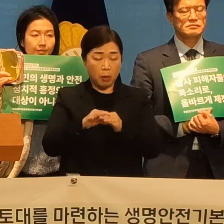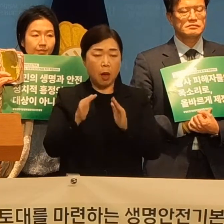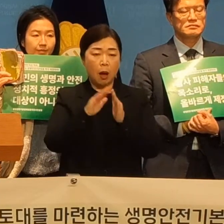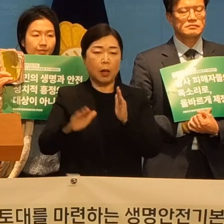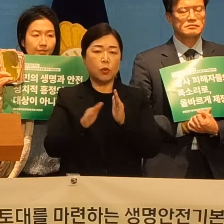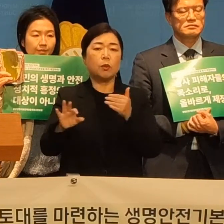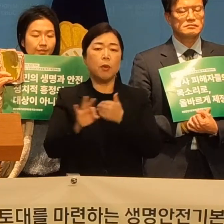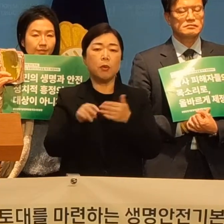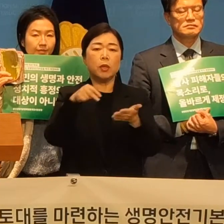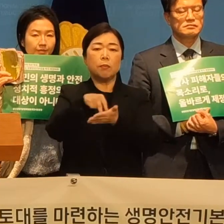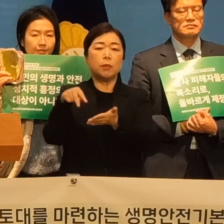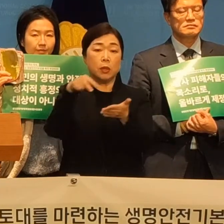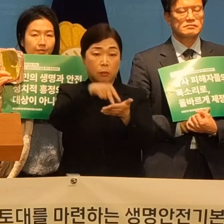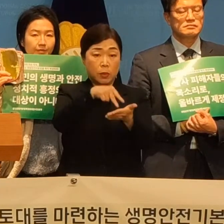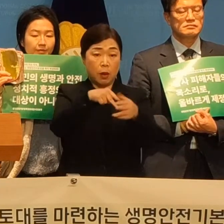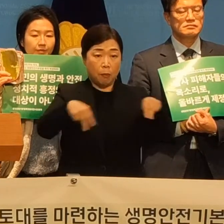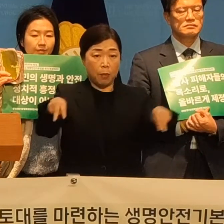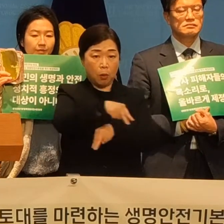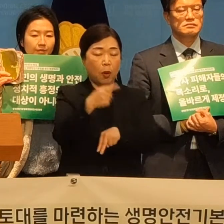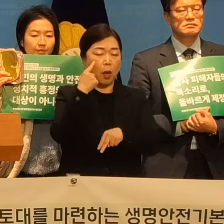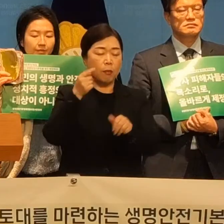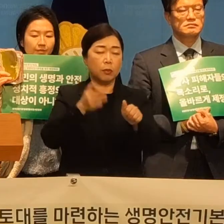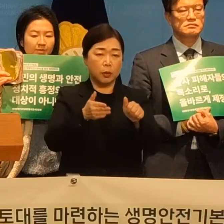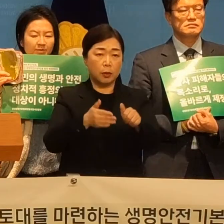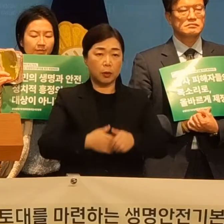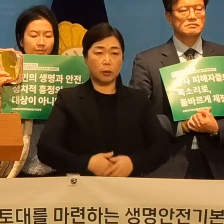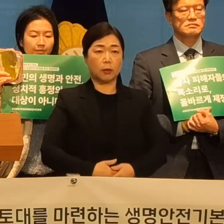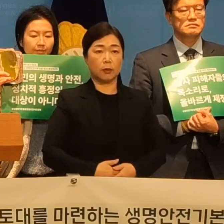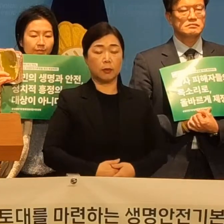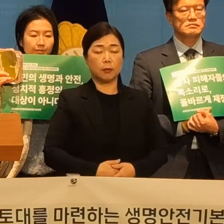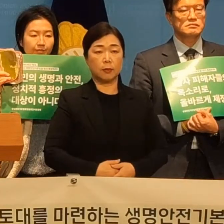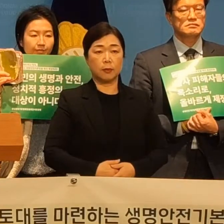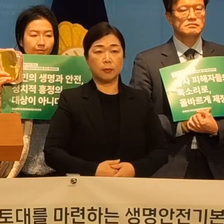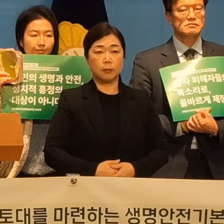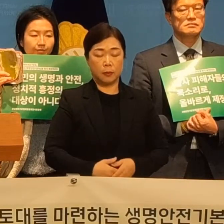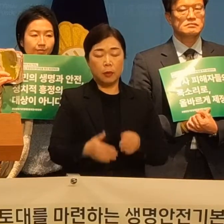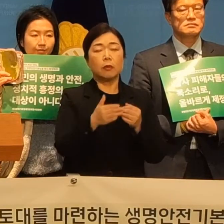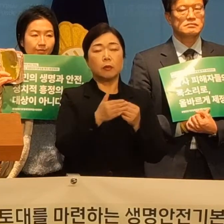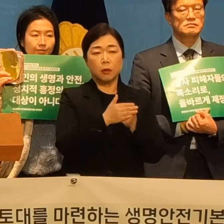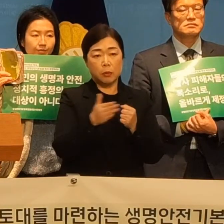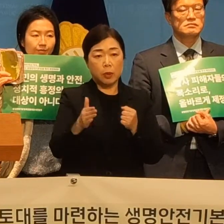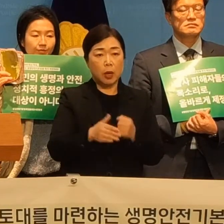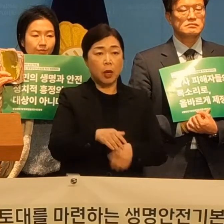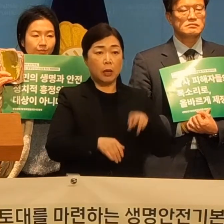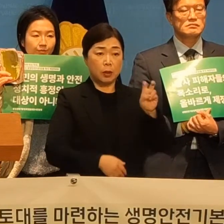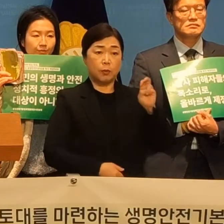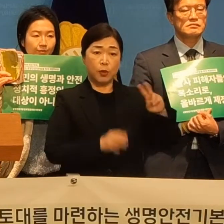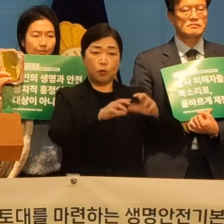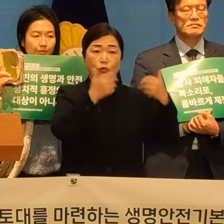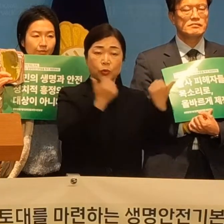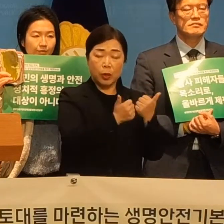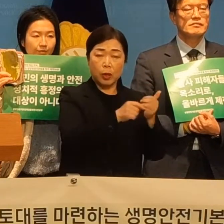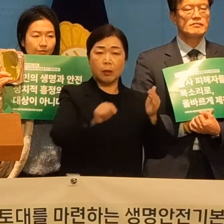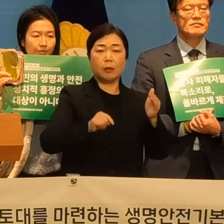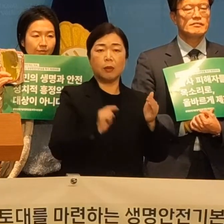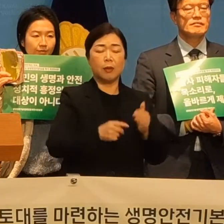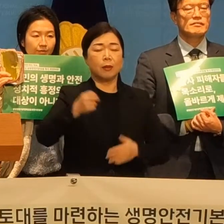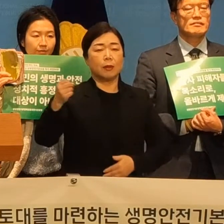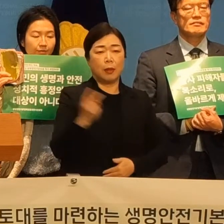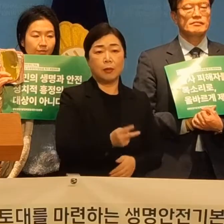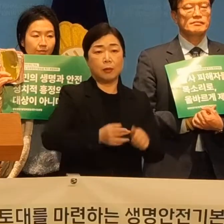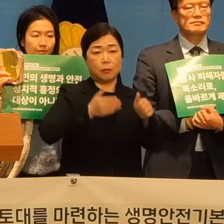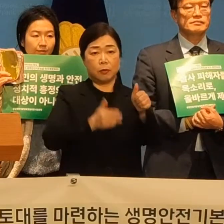다시 한번 헤아려 주시기를 바라겠습니다. 하여 제22대 국회에 다시